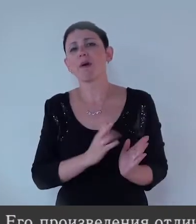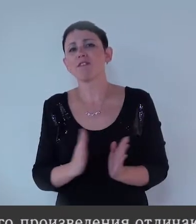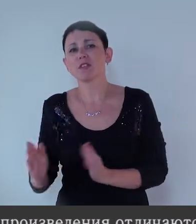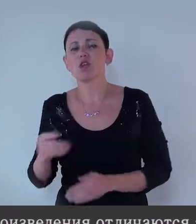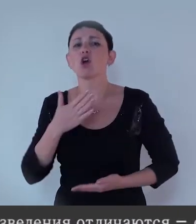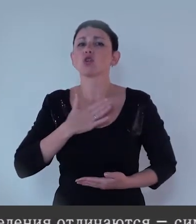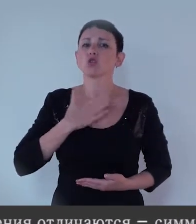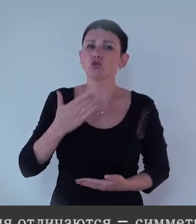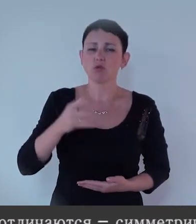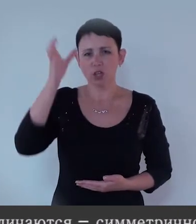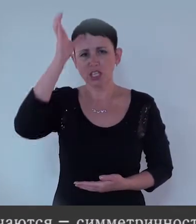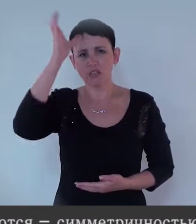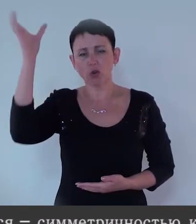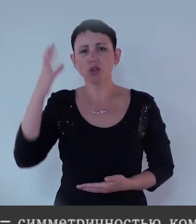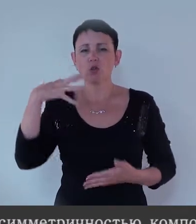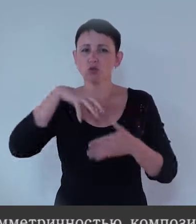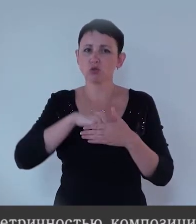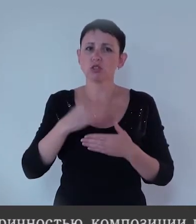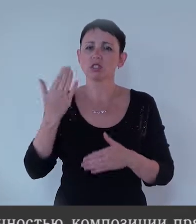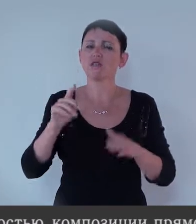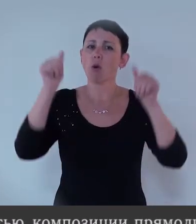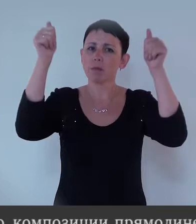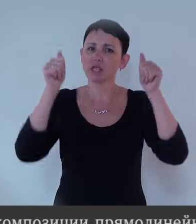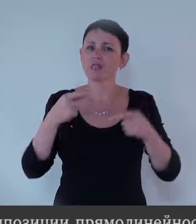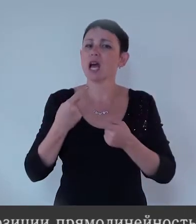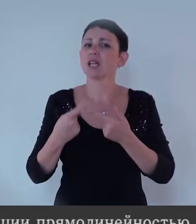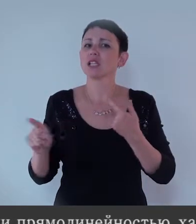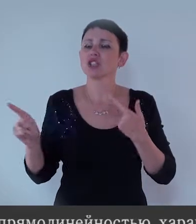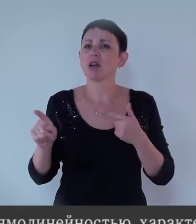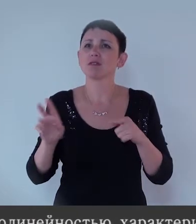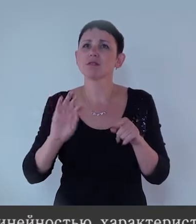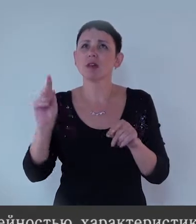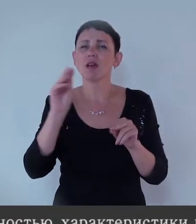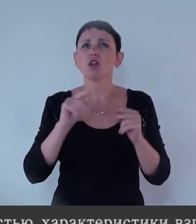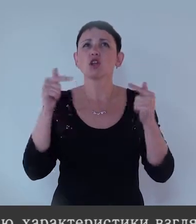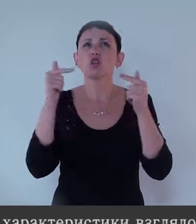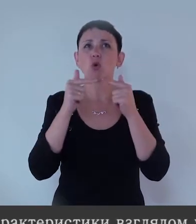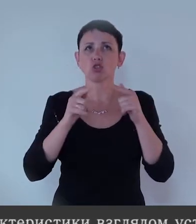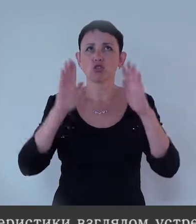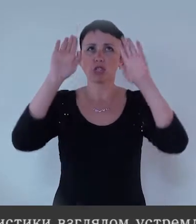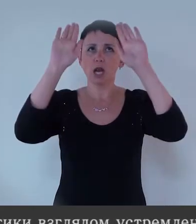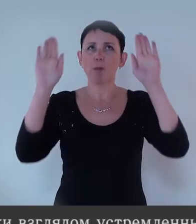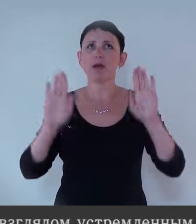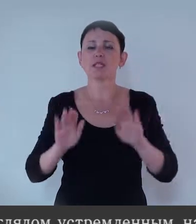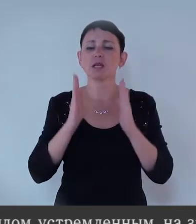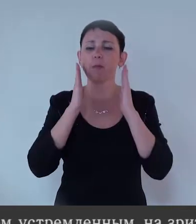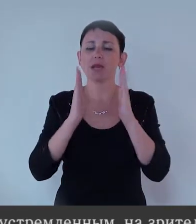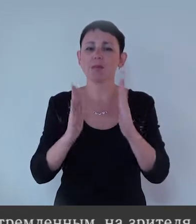интеллектуальные сущность его произведения отличаются симметричностью композиции прямолинейностью характеристики взглядом